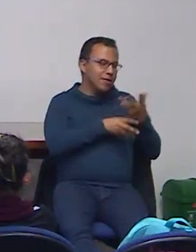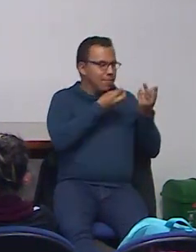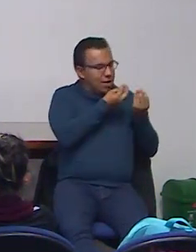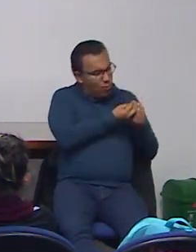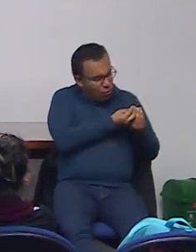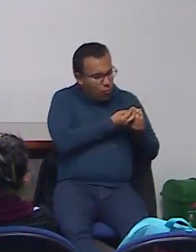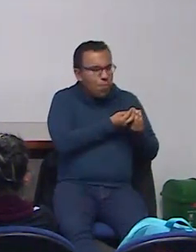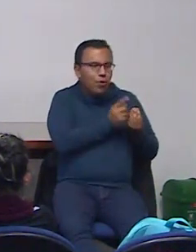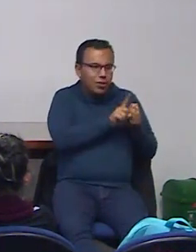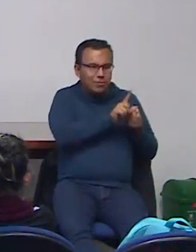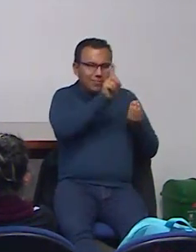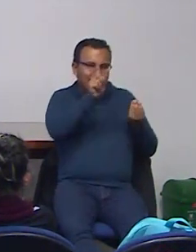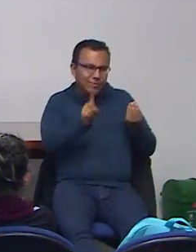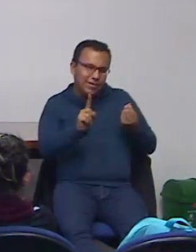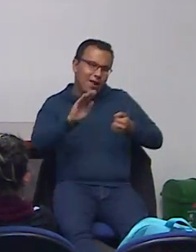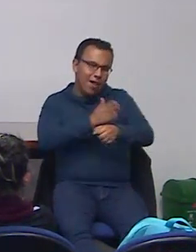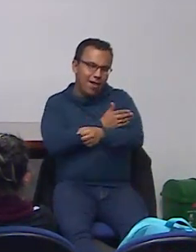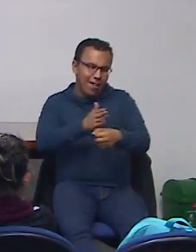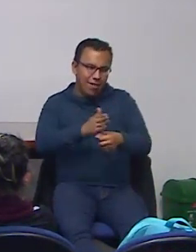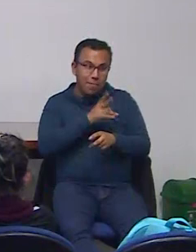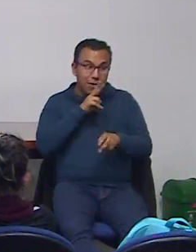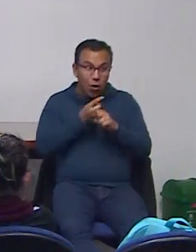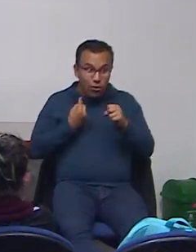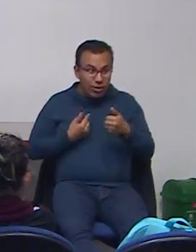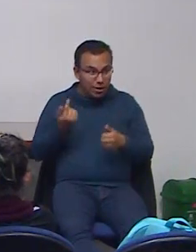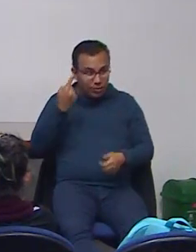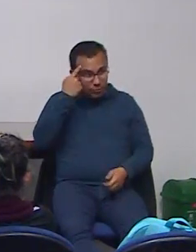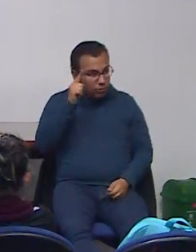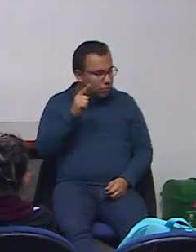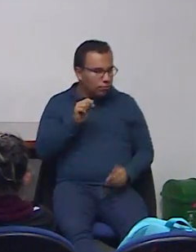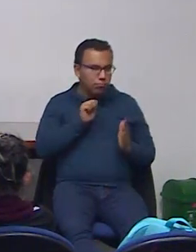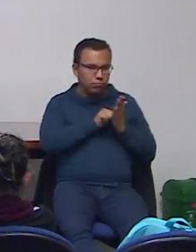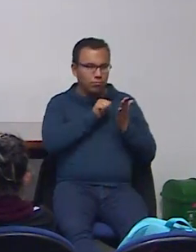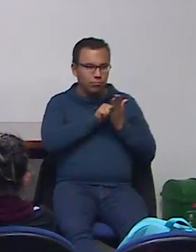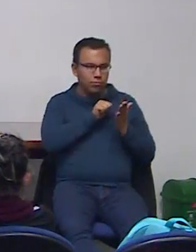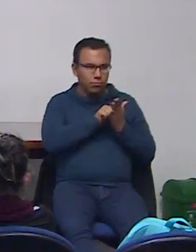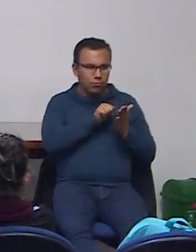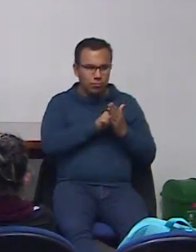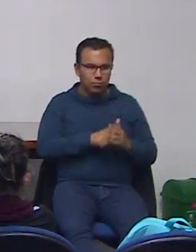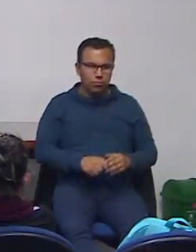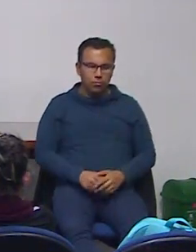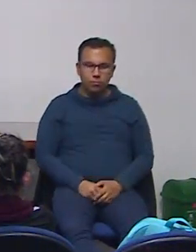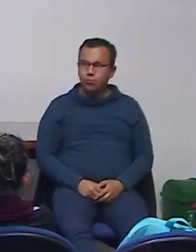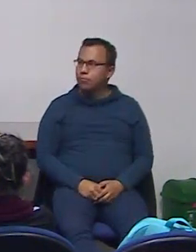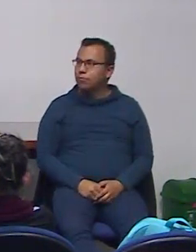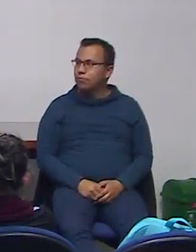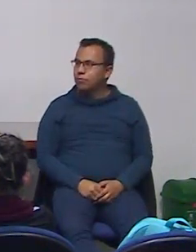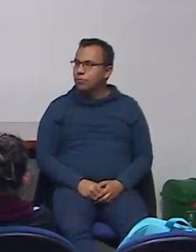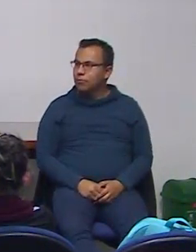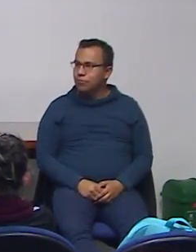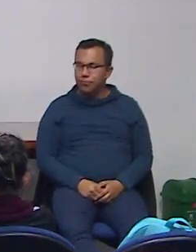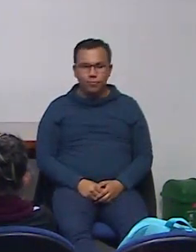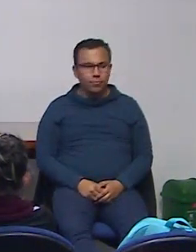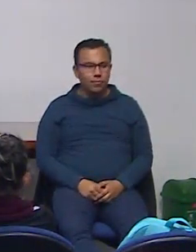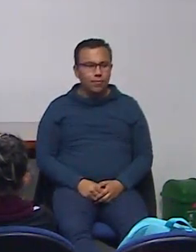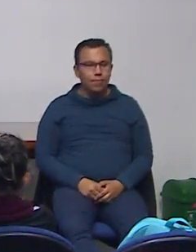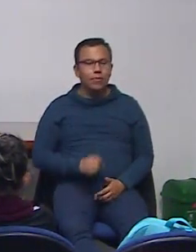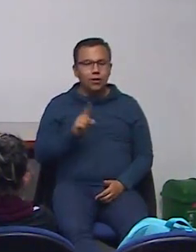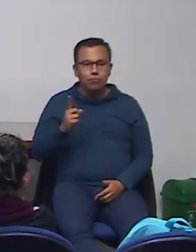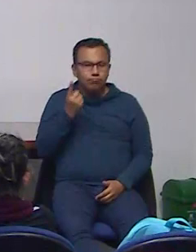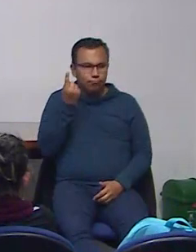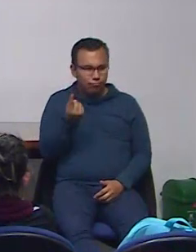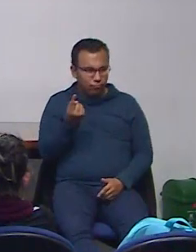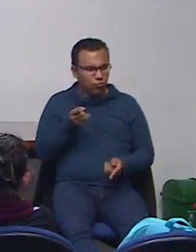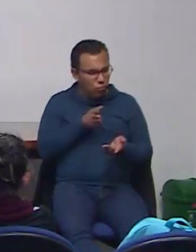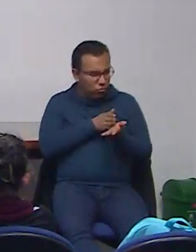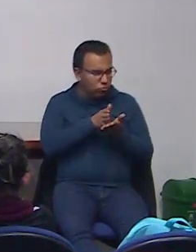en el mundo de la música es es muy difícil el el el que el el poder hacer una